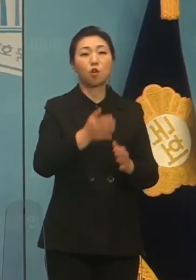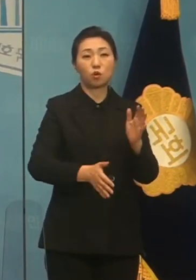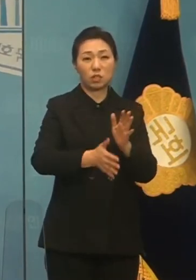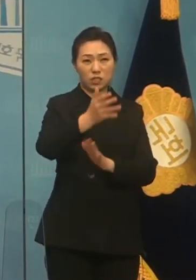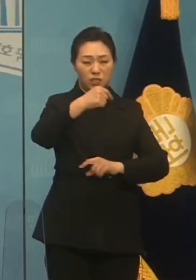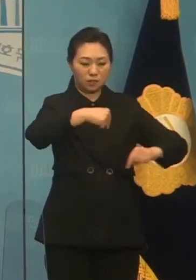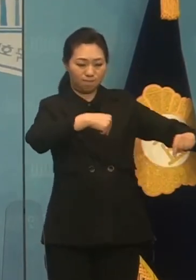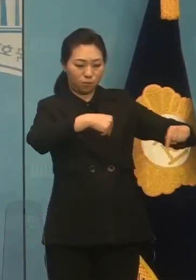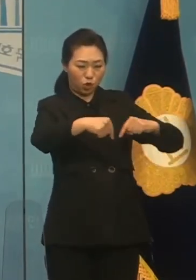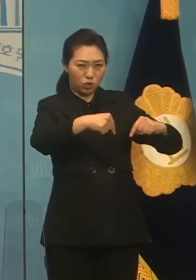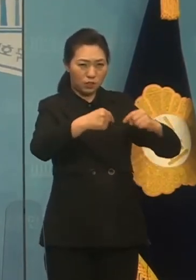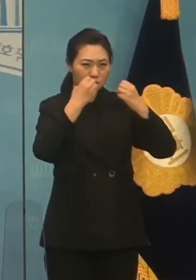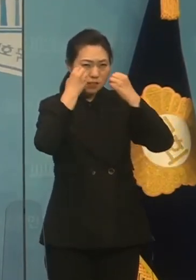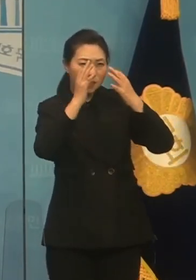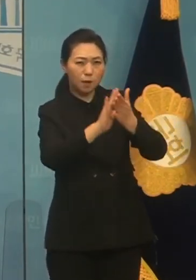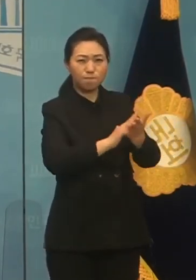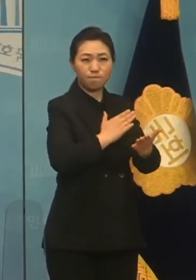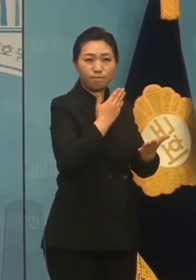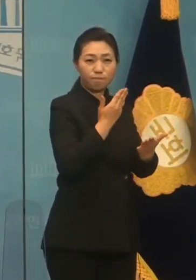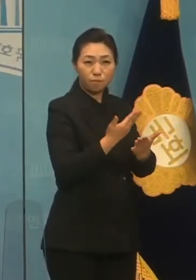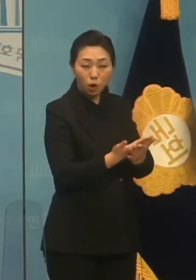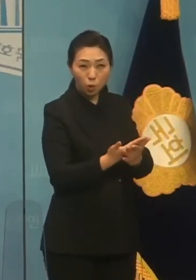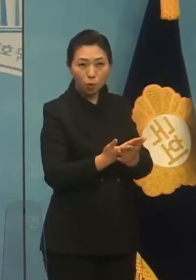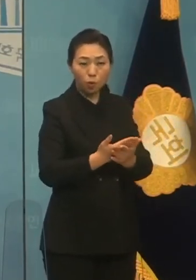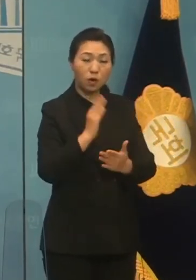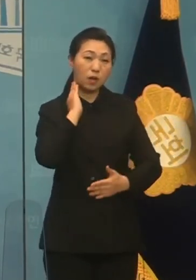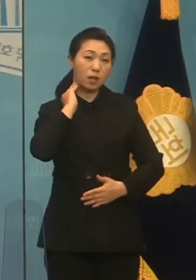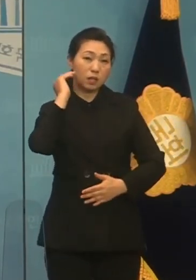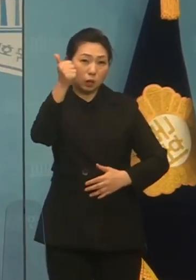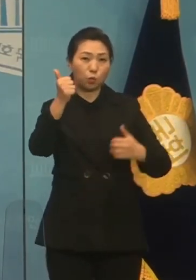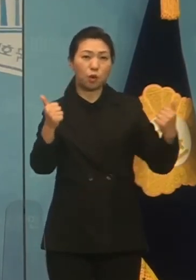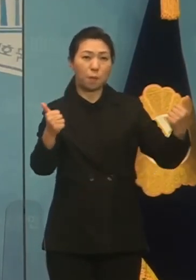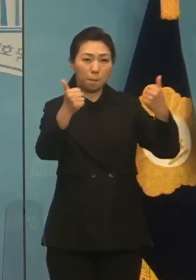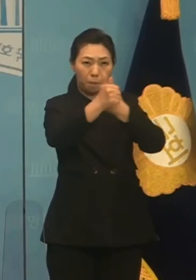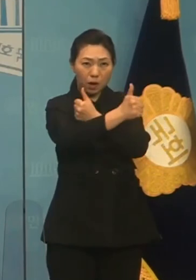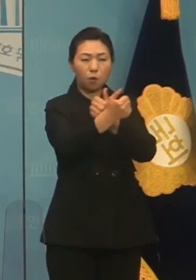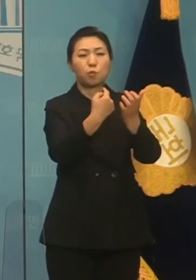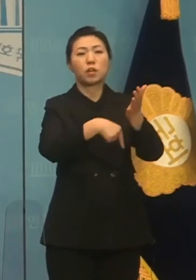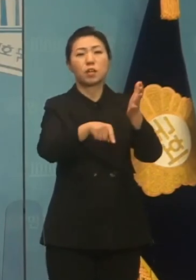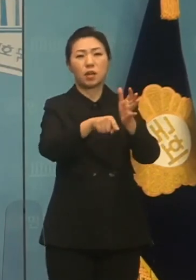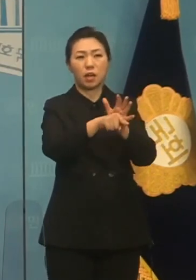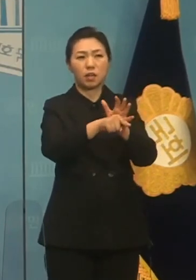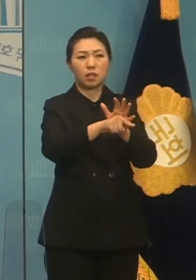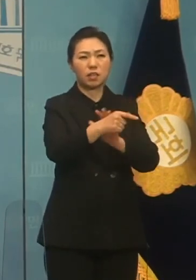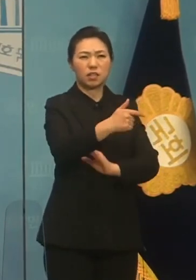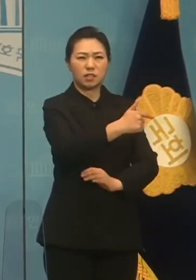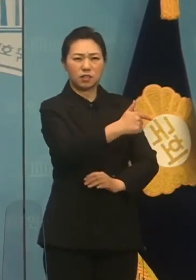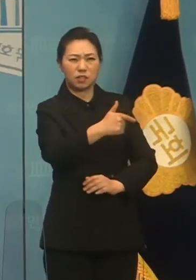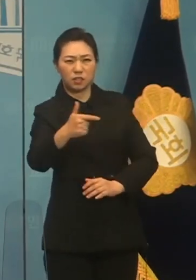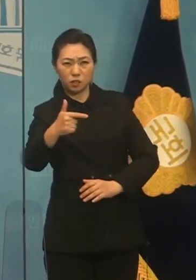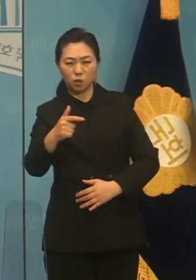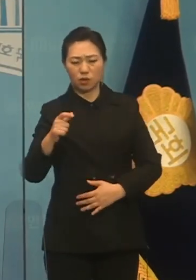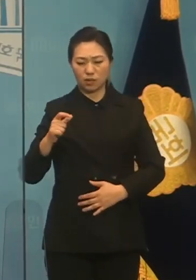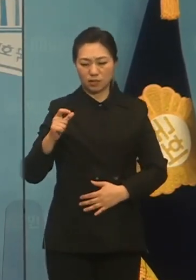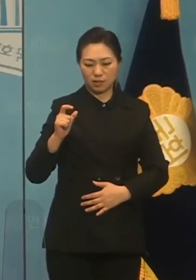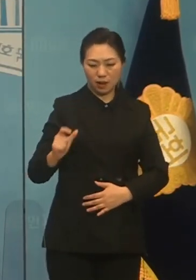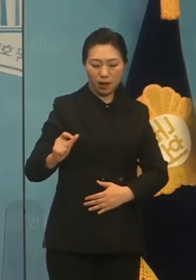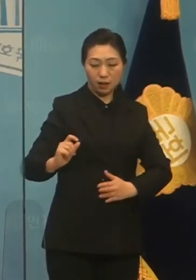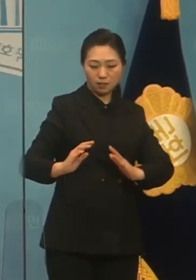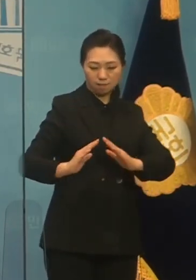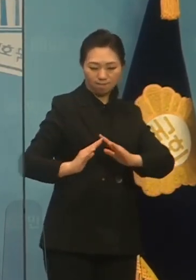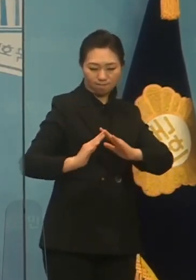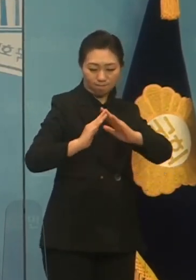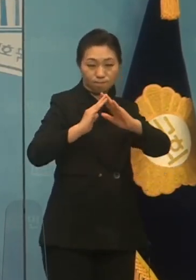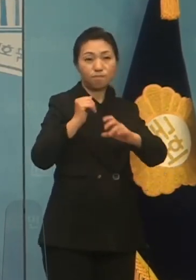서울시정 혁신하고 정권교체를 위한 더 크고 더 단단한 집을